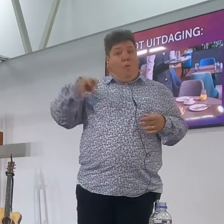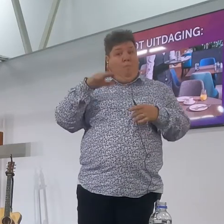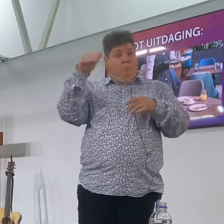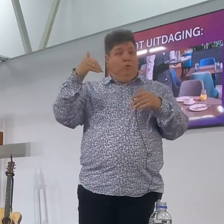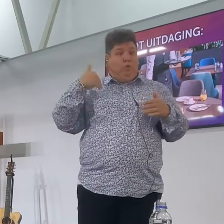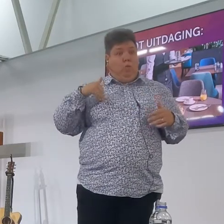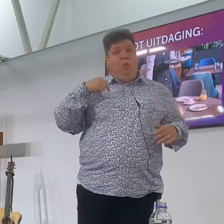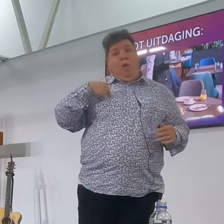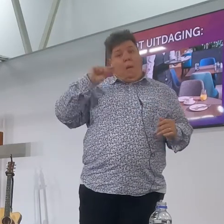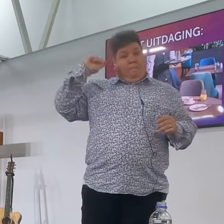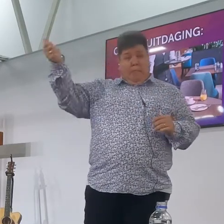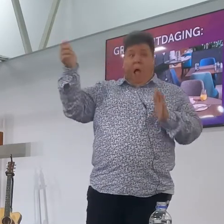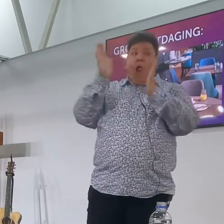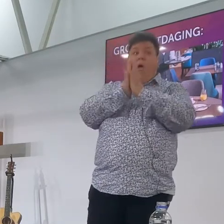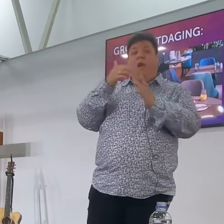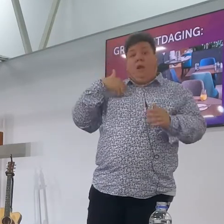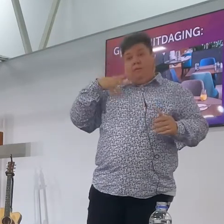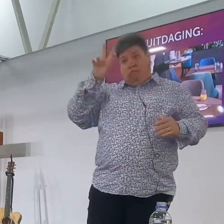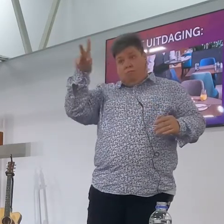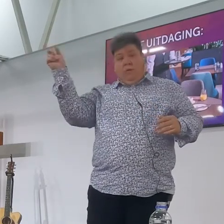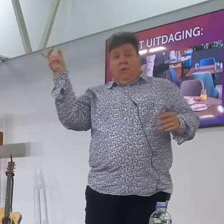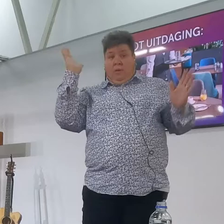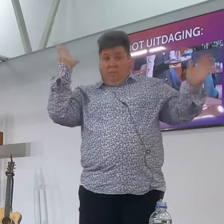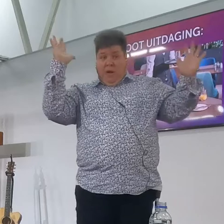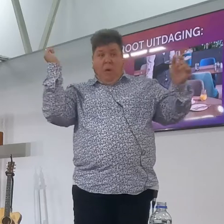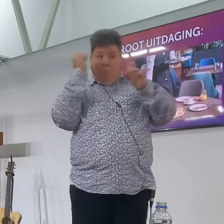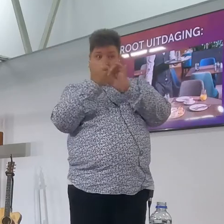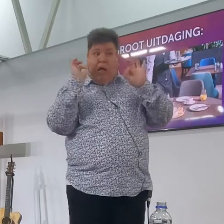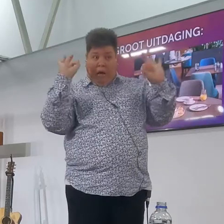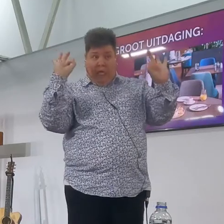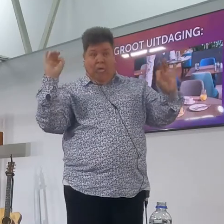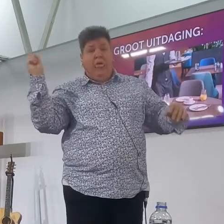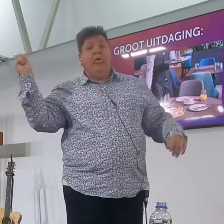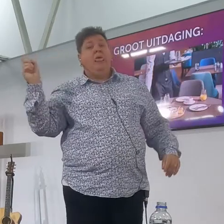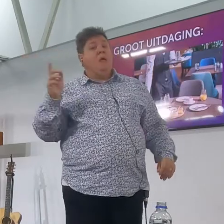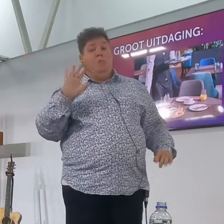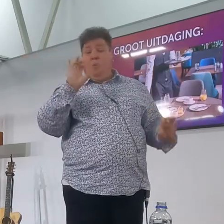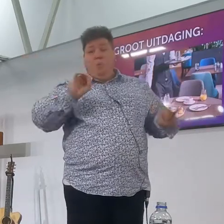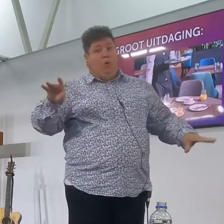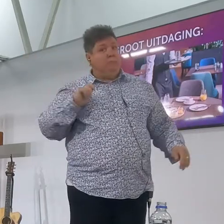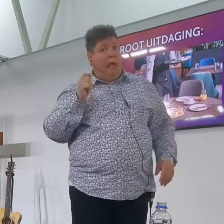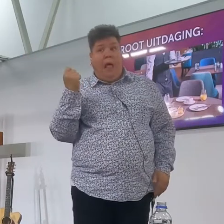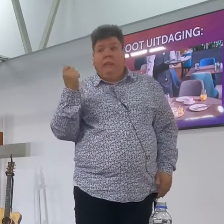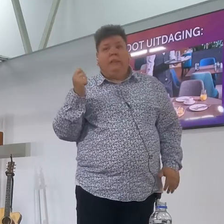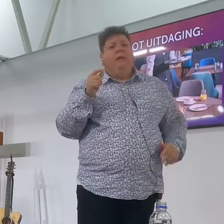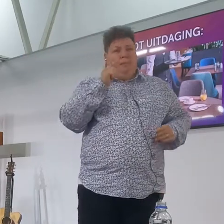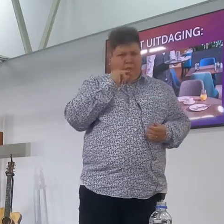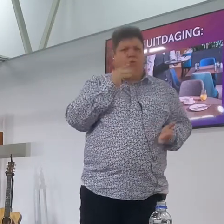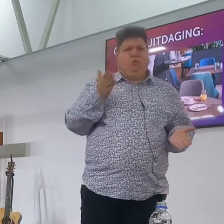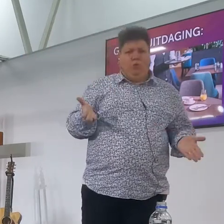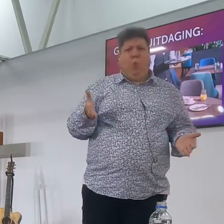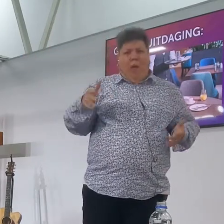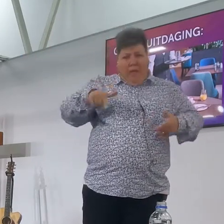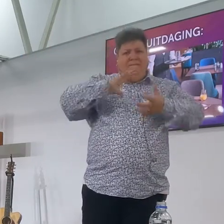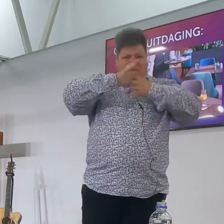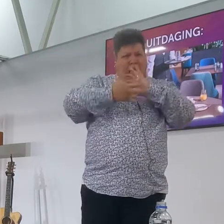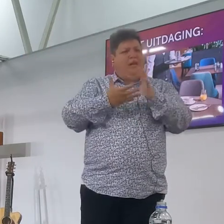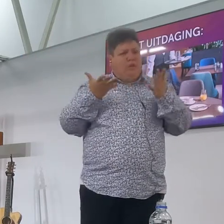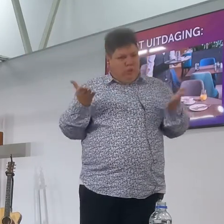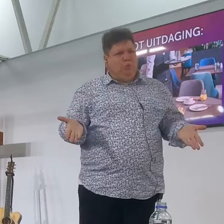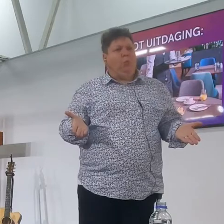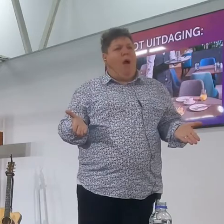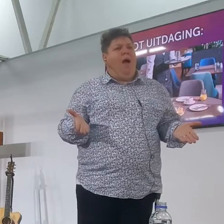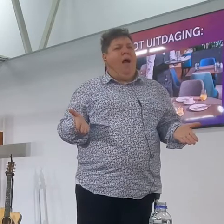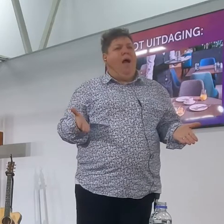daarom goed loop, hoor. En ek sê dit spottenderwys, maar dis 'n groot uitdaging van ons tyd, is dat ons lewe as